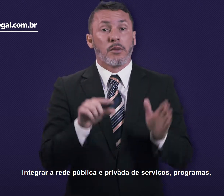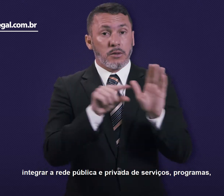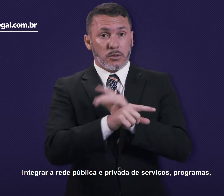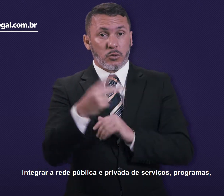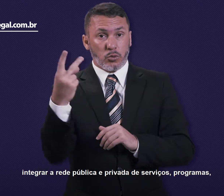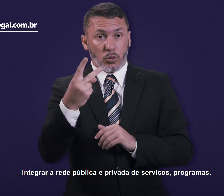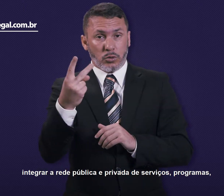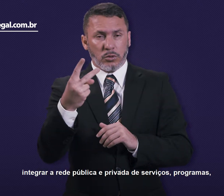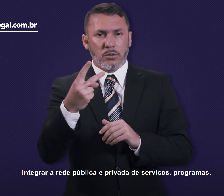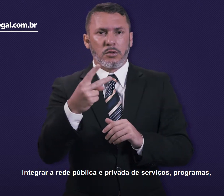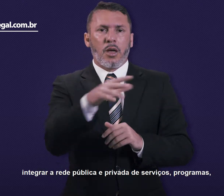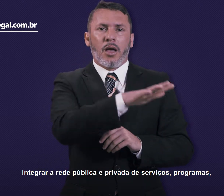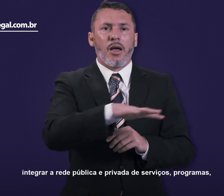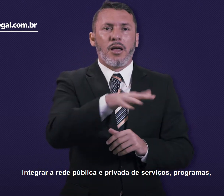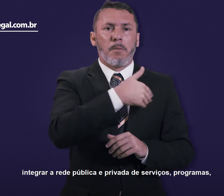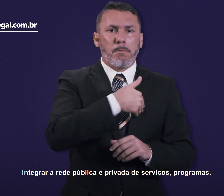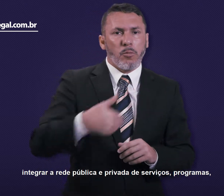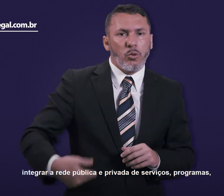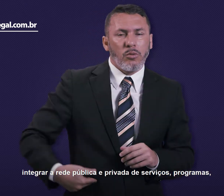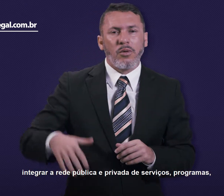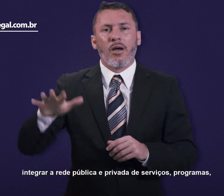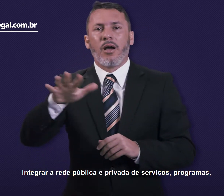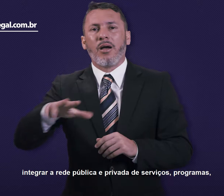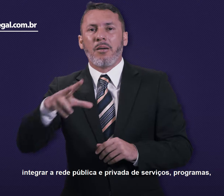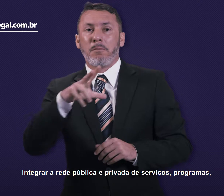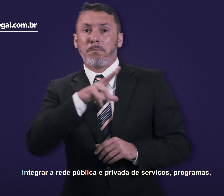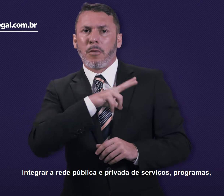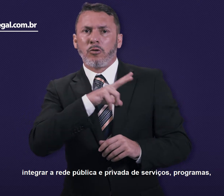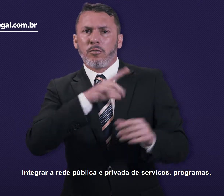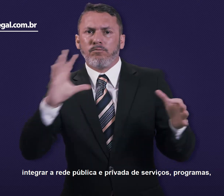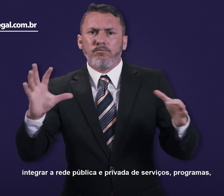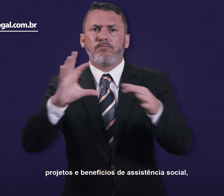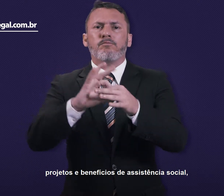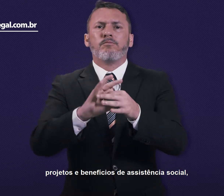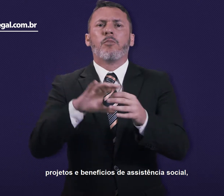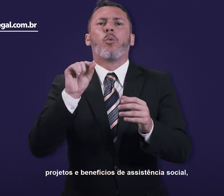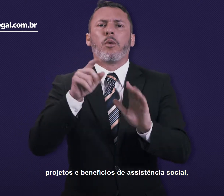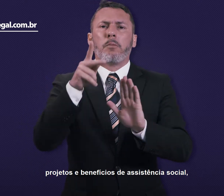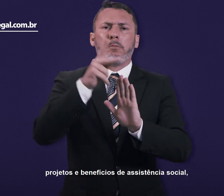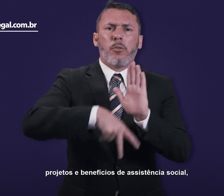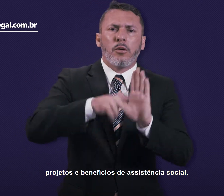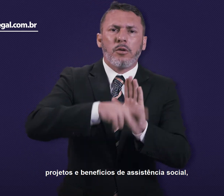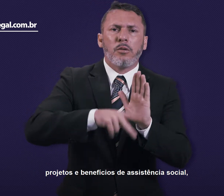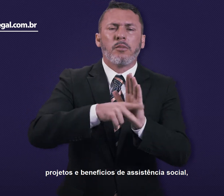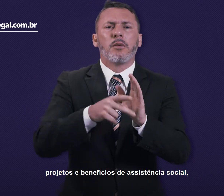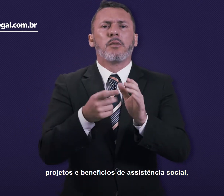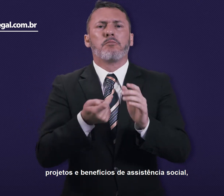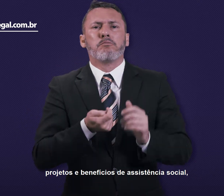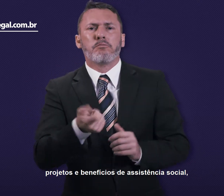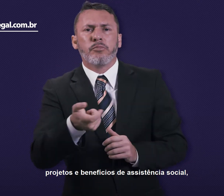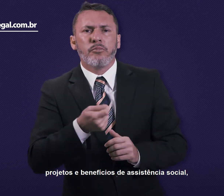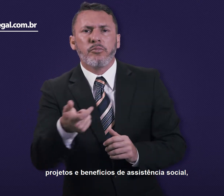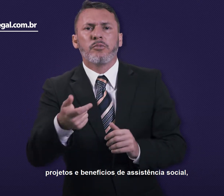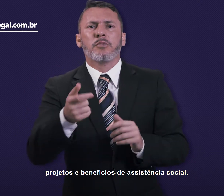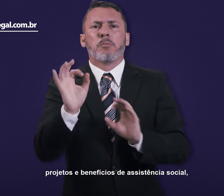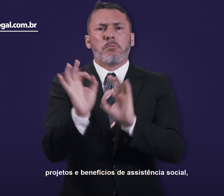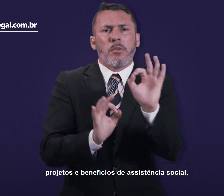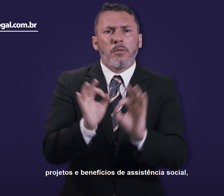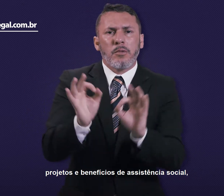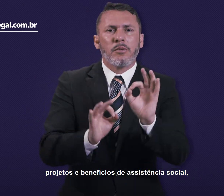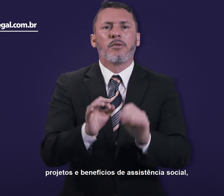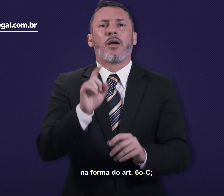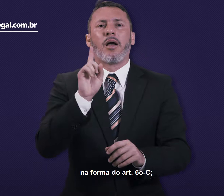2. Integrar a rede pública e privada de serviços, programas, projetos e benefícios de